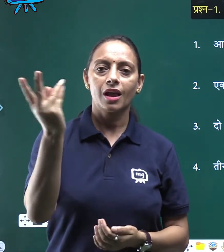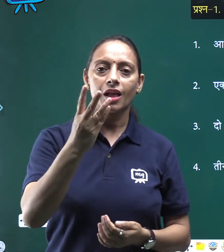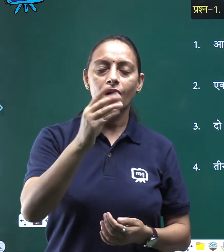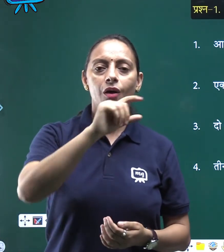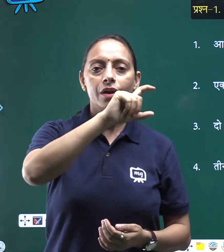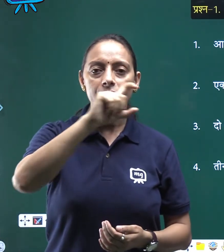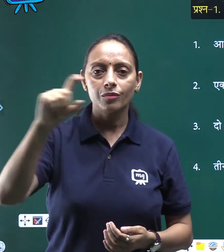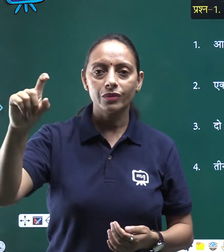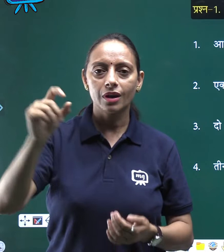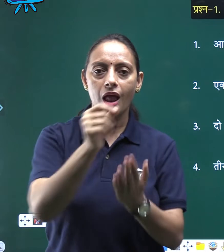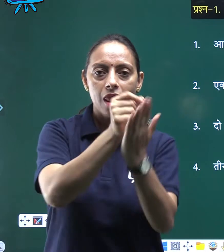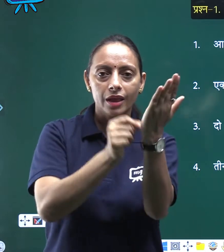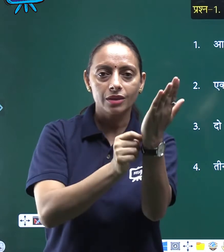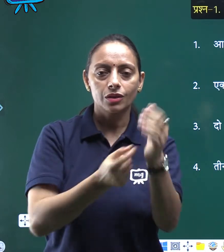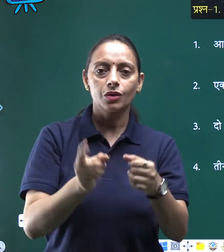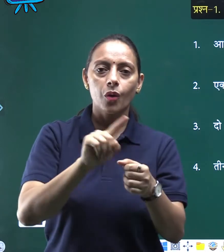निम्नलिखित को